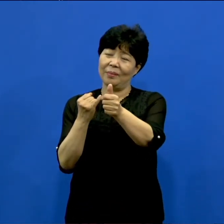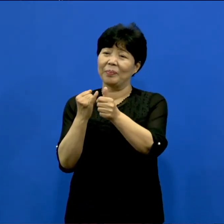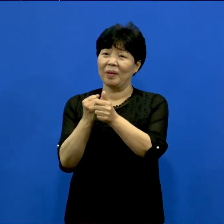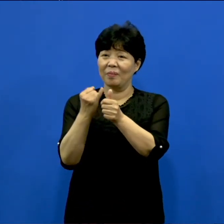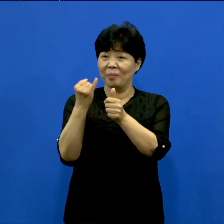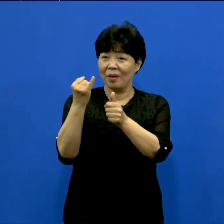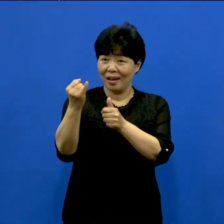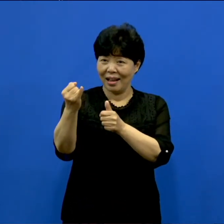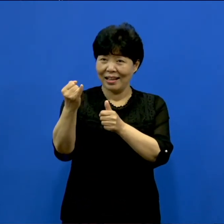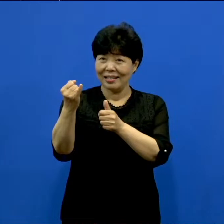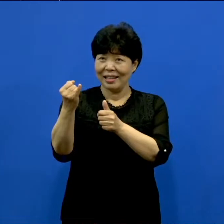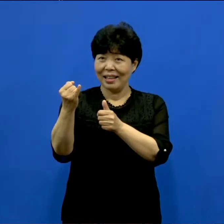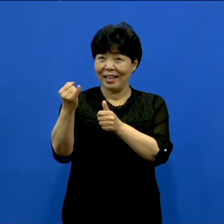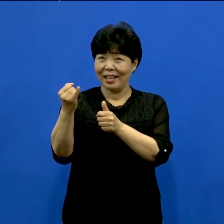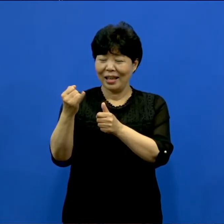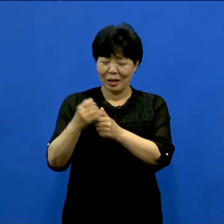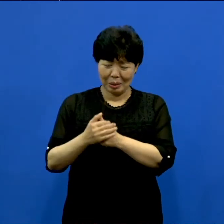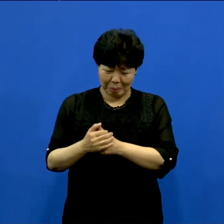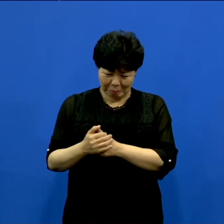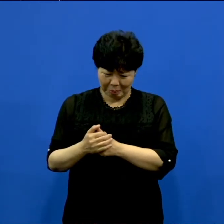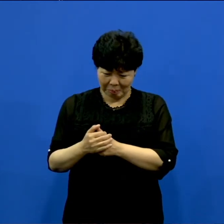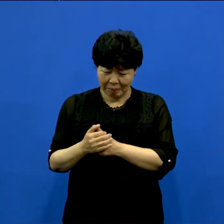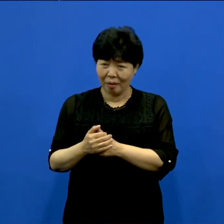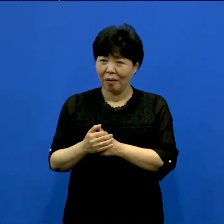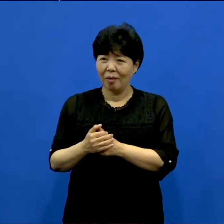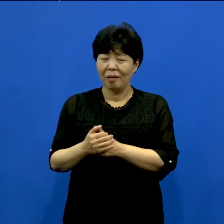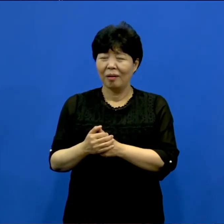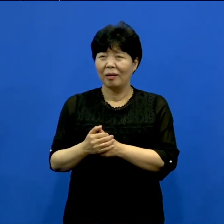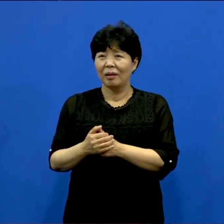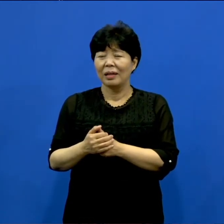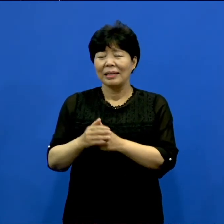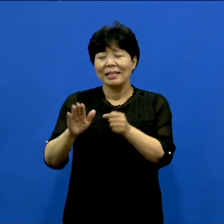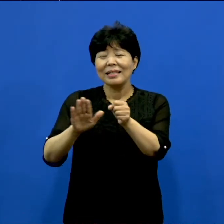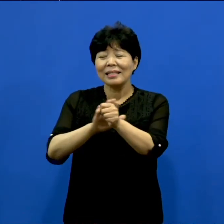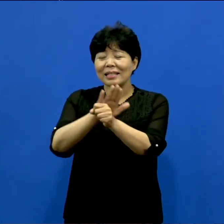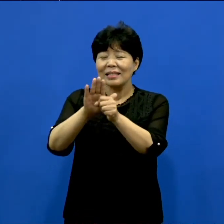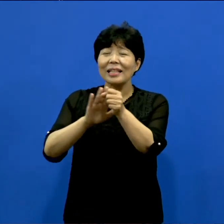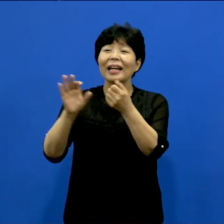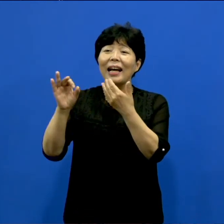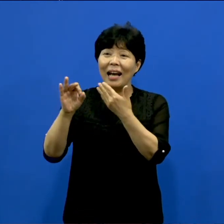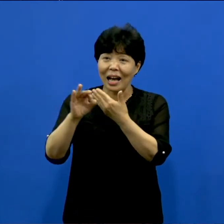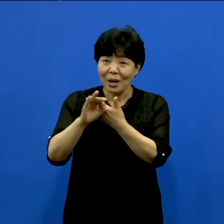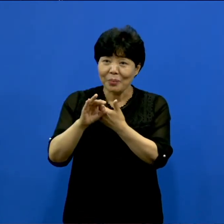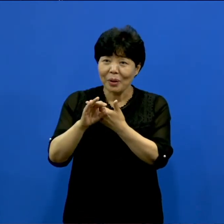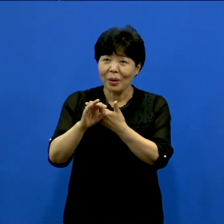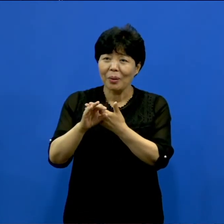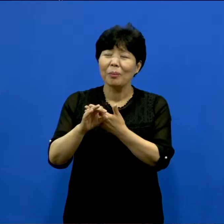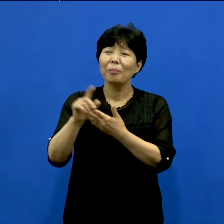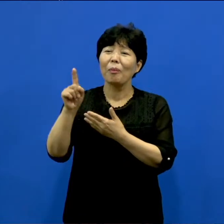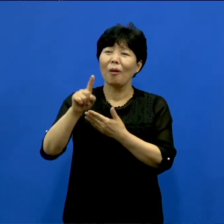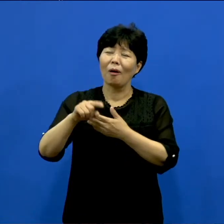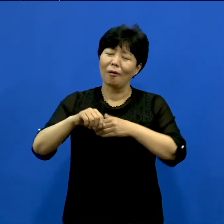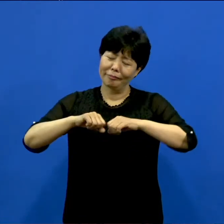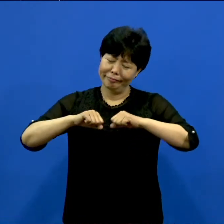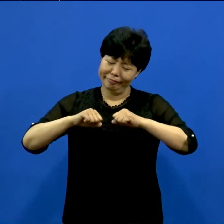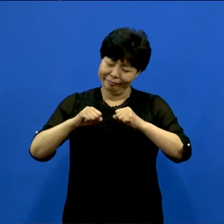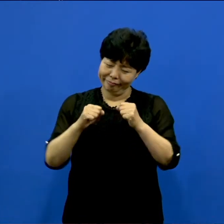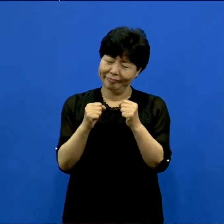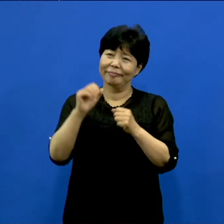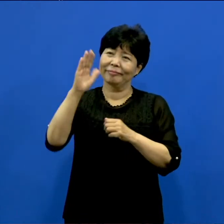무슨 서열 구분하지 않아요. 그냥 사랑하면 그냥 무장해제예요.